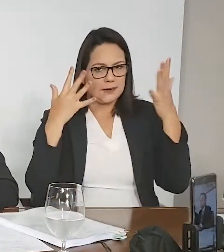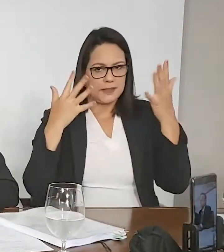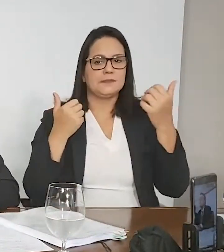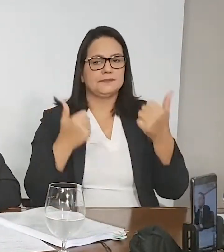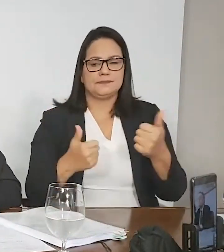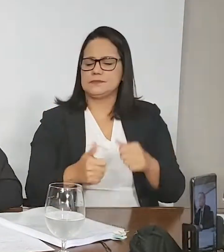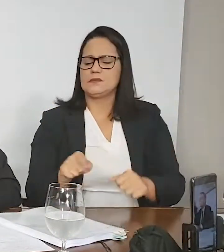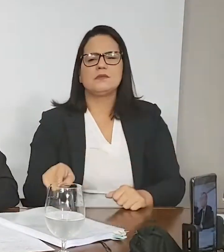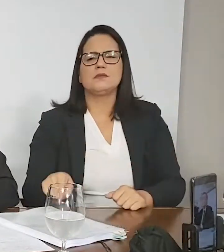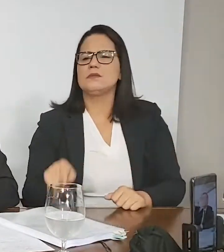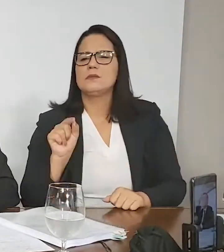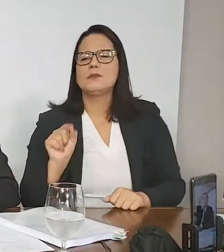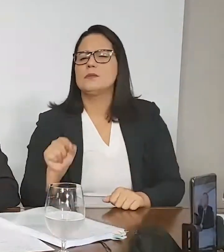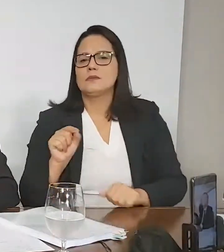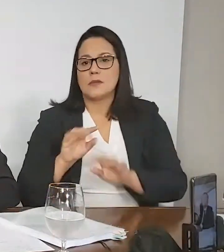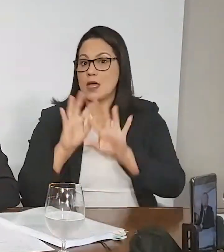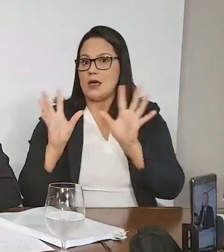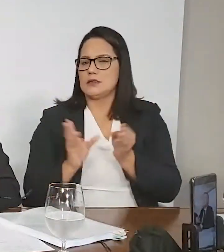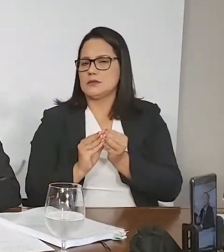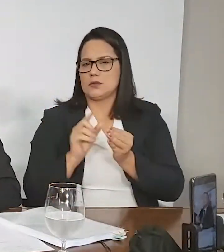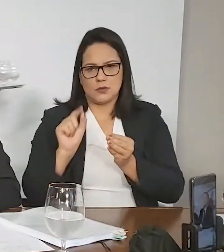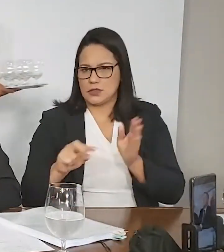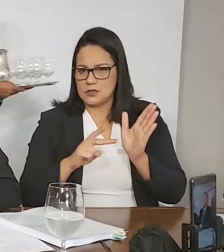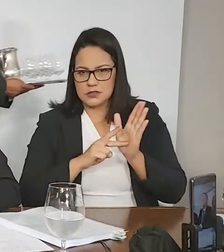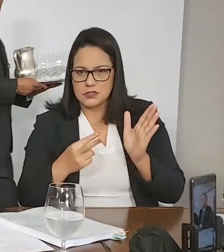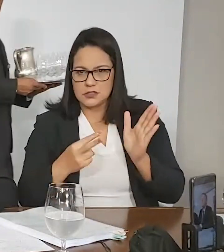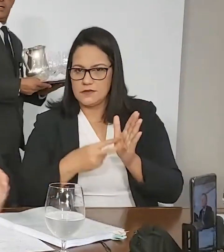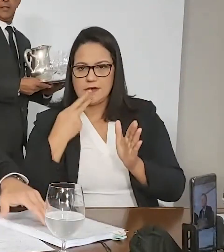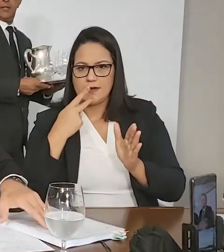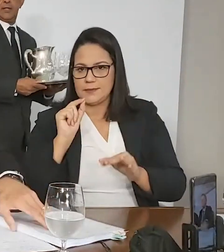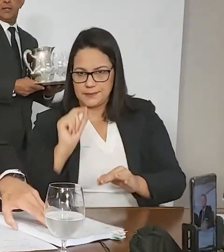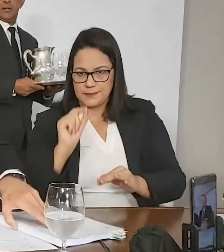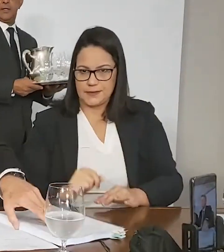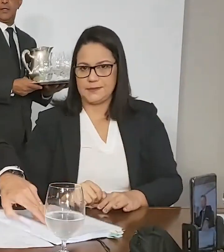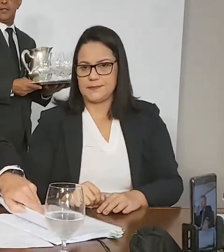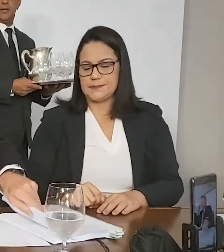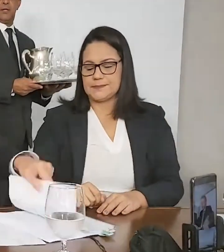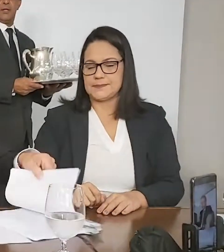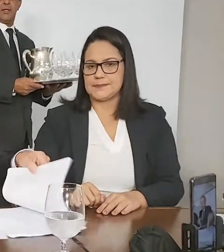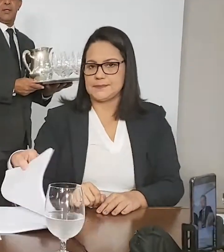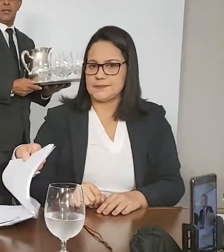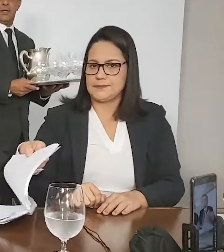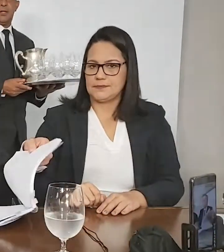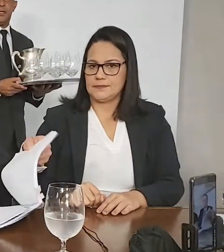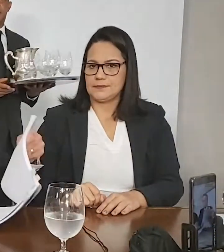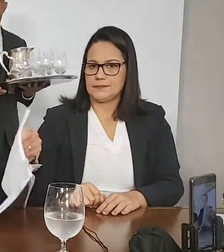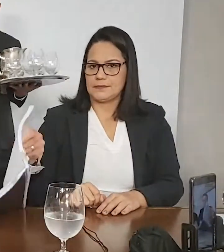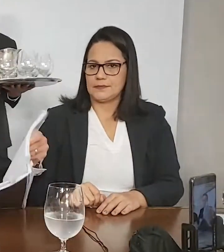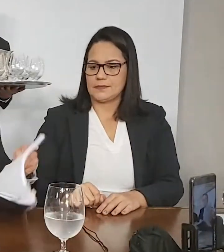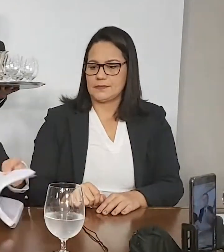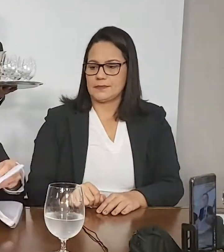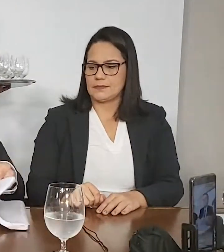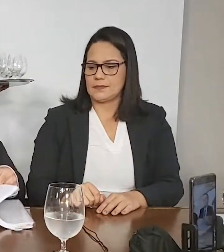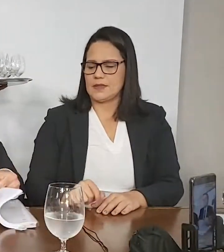vamos ao resumo do que é isso tudo e qual é a conclusão